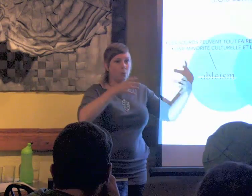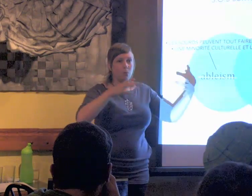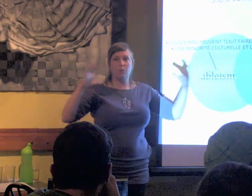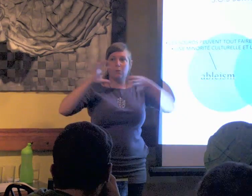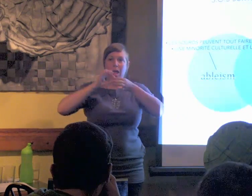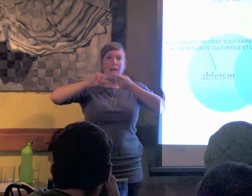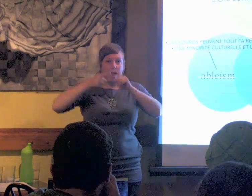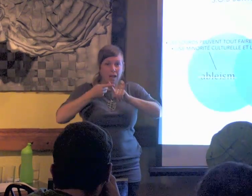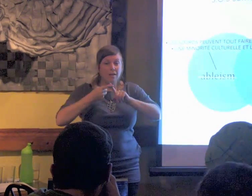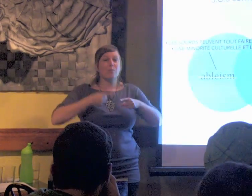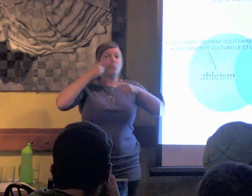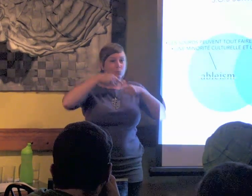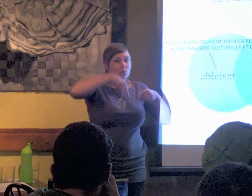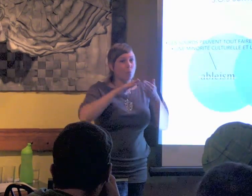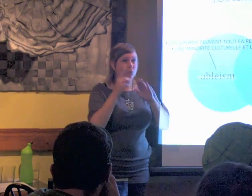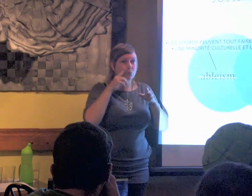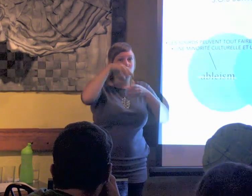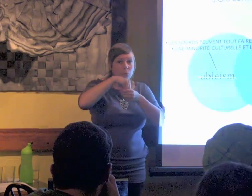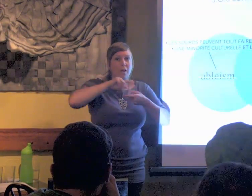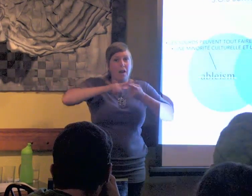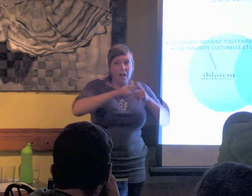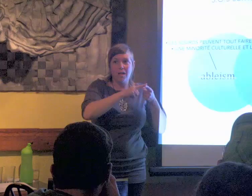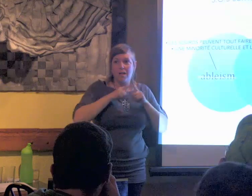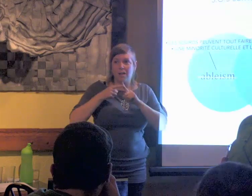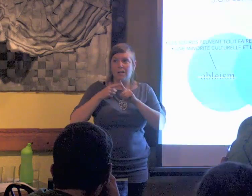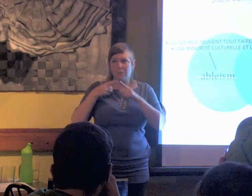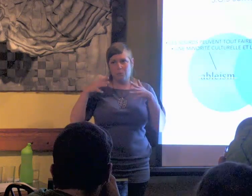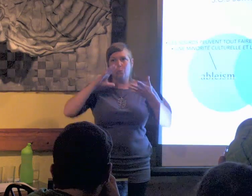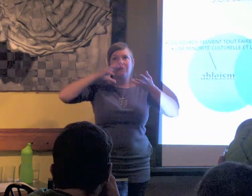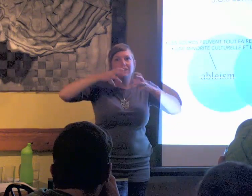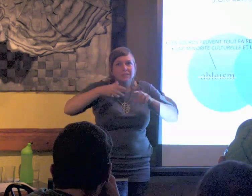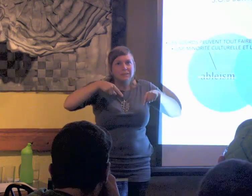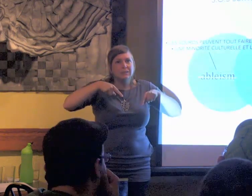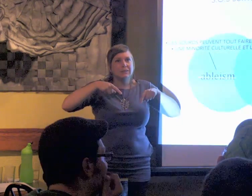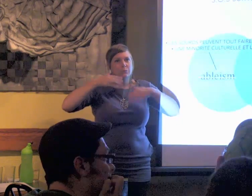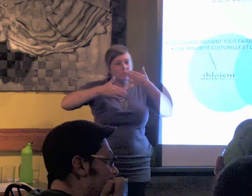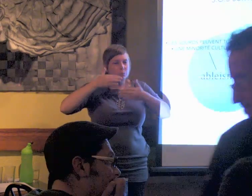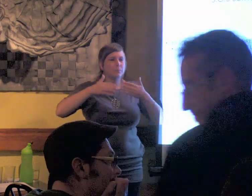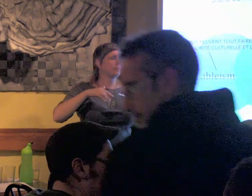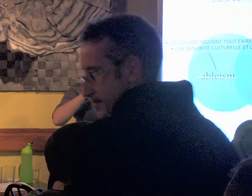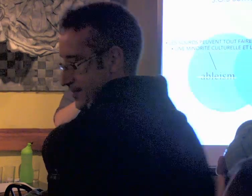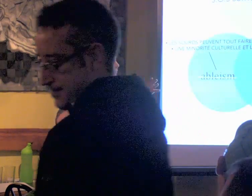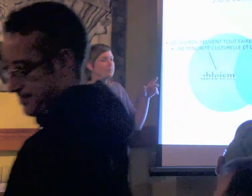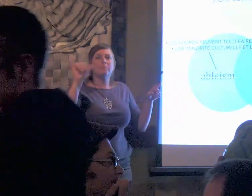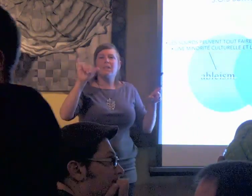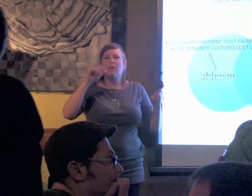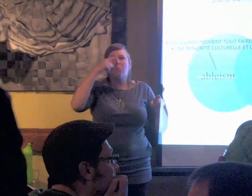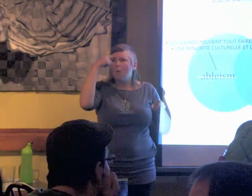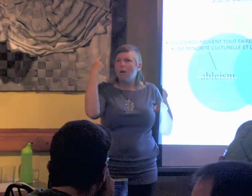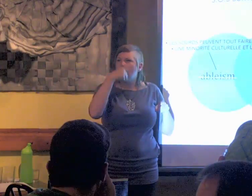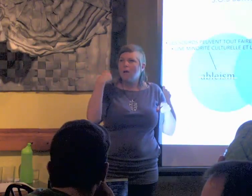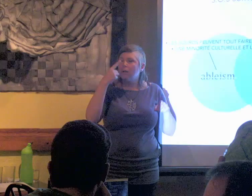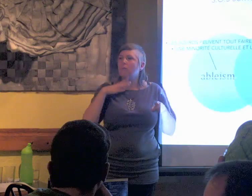entendants, il y a des sourds. Donc, c'est important de créer des amitiés au sein des gens qu'on côtoie et même au sein de la